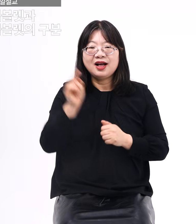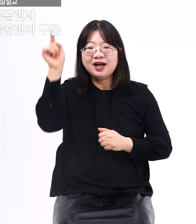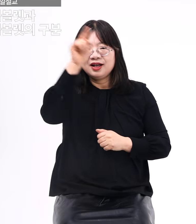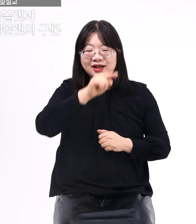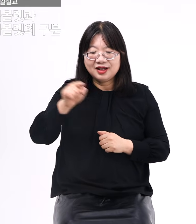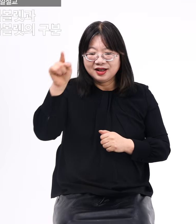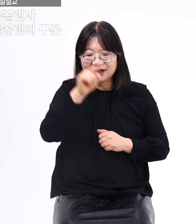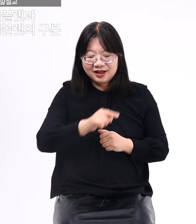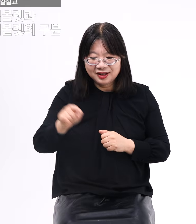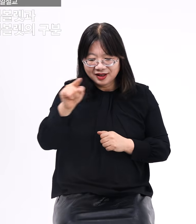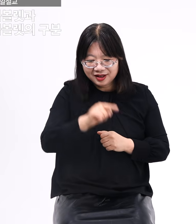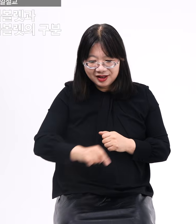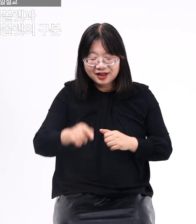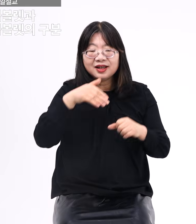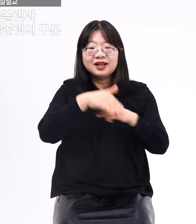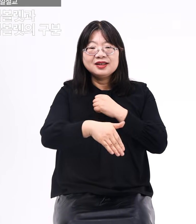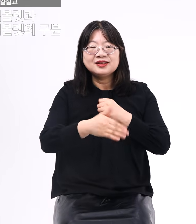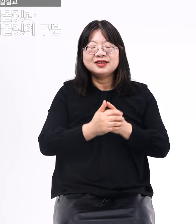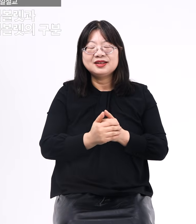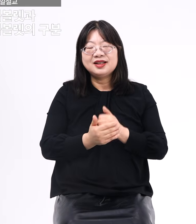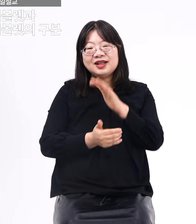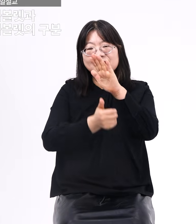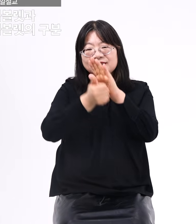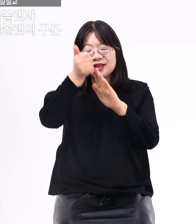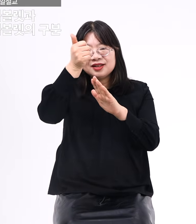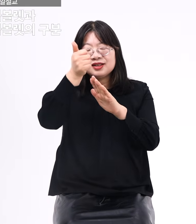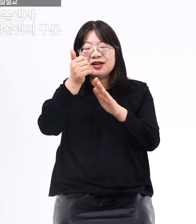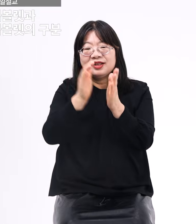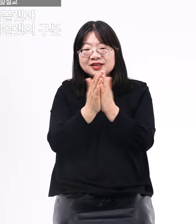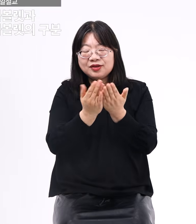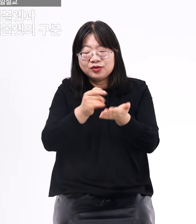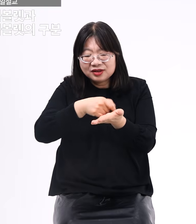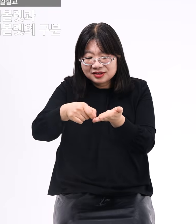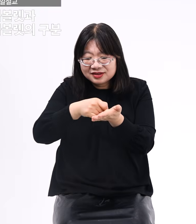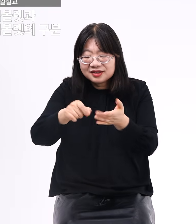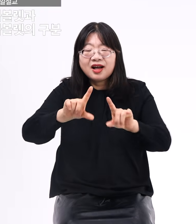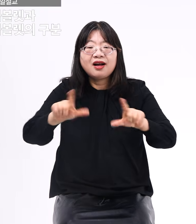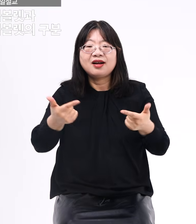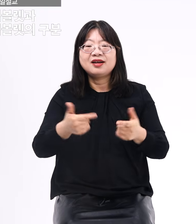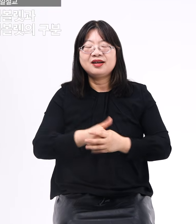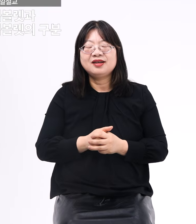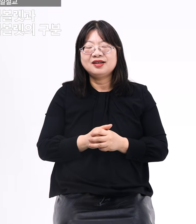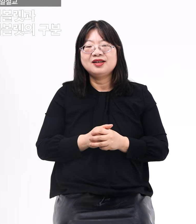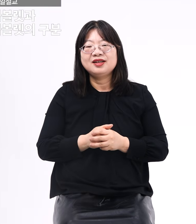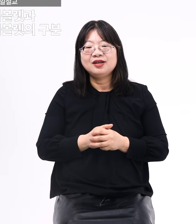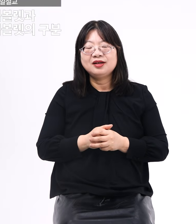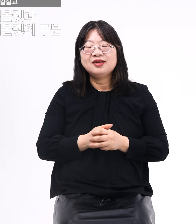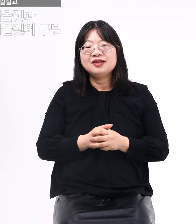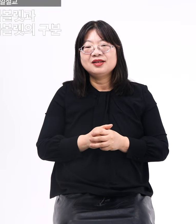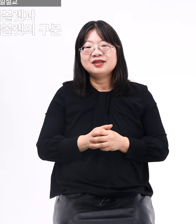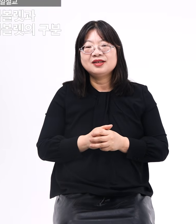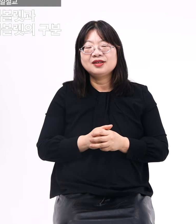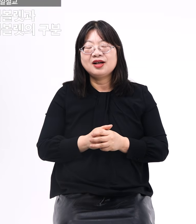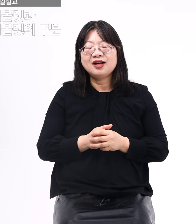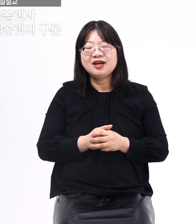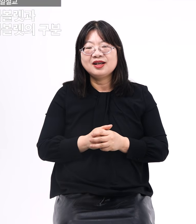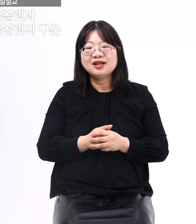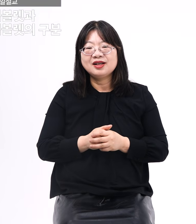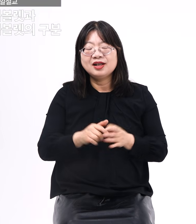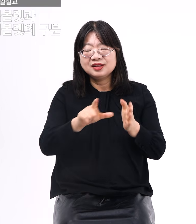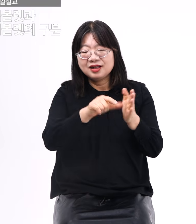가지게 돼 있어요. 점점점 희망스러운 책으로 쓰여지는 게 아니라 점점점 깊게